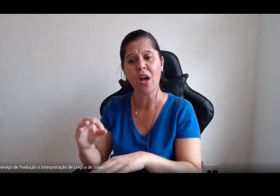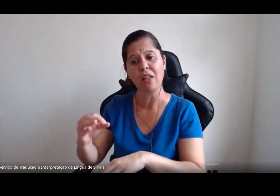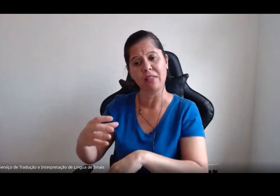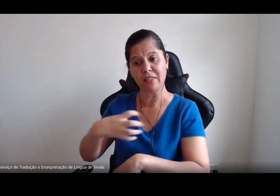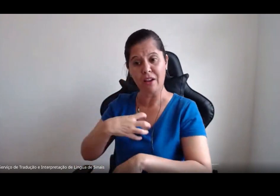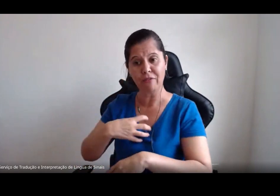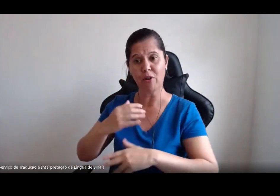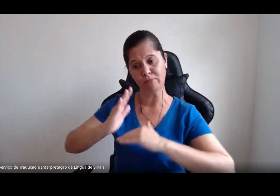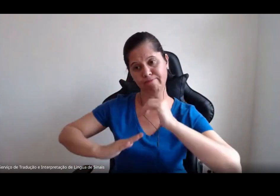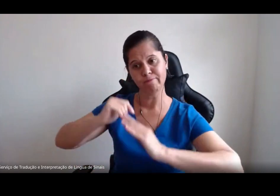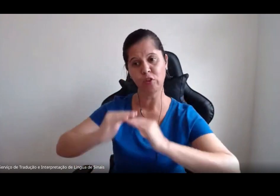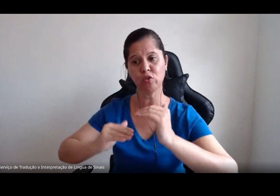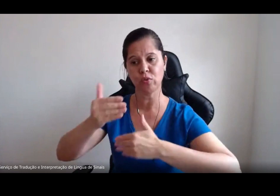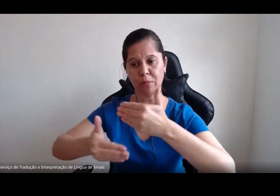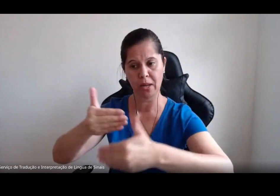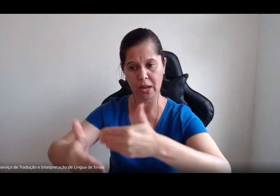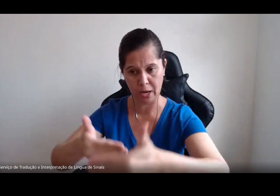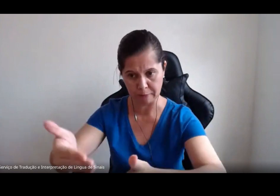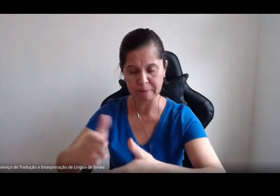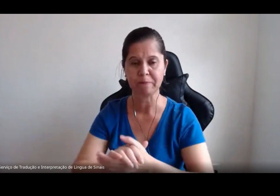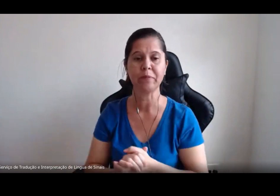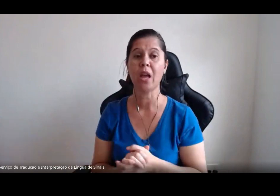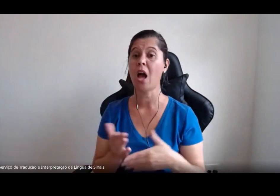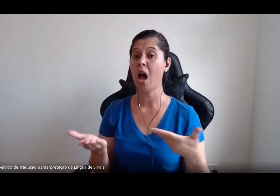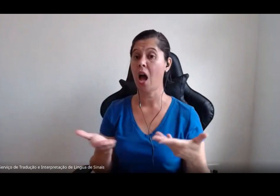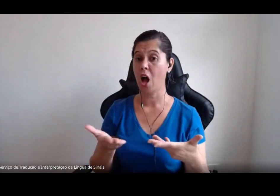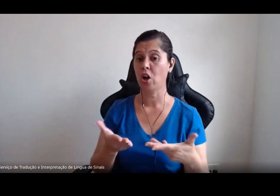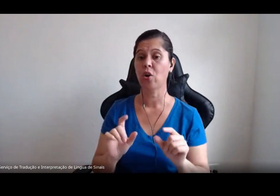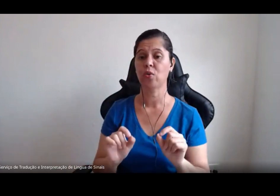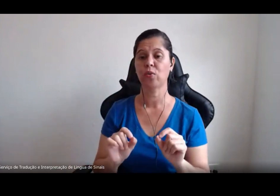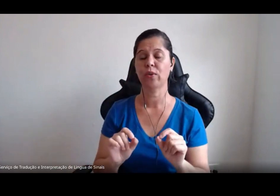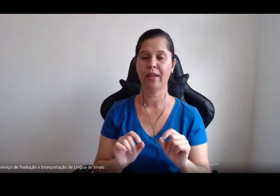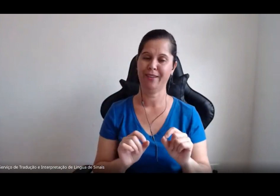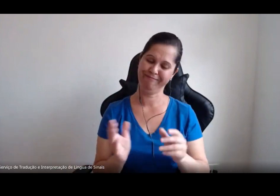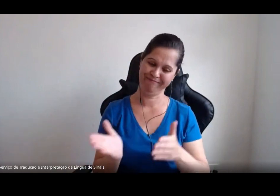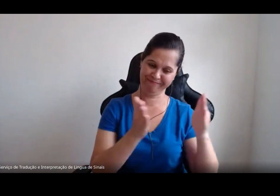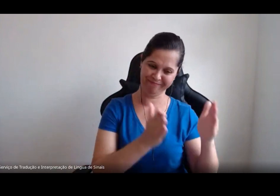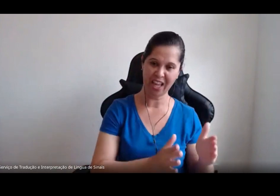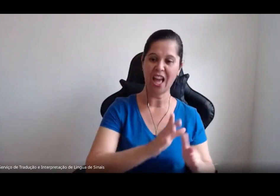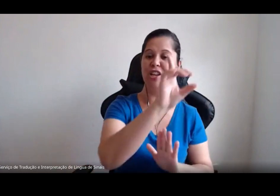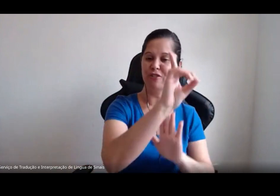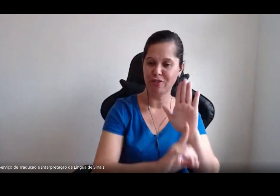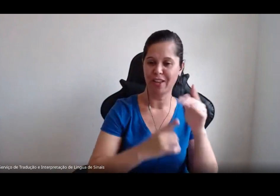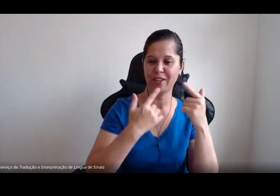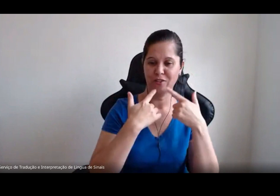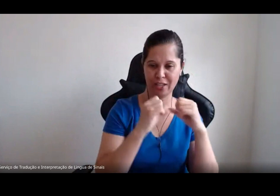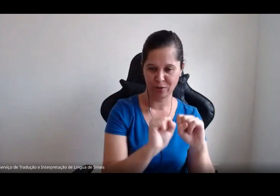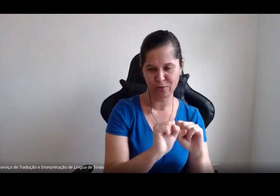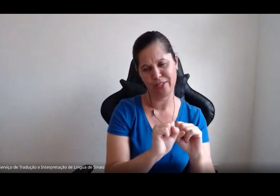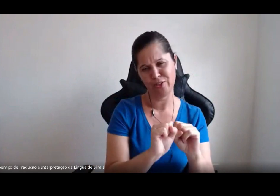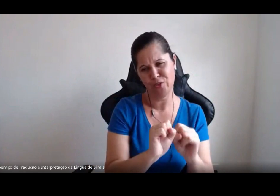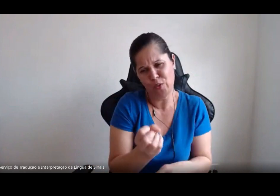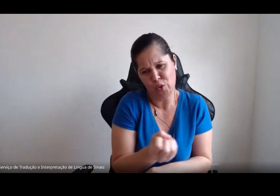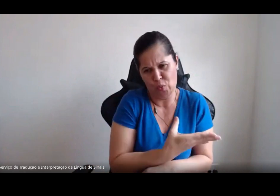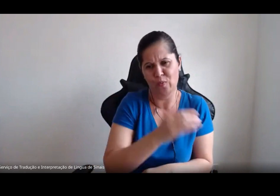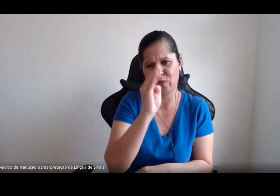tais como elas foram concebidas depois, né? Com isso, eu vou passar para falar de direitos linguísticos, porque a história dos direitos linguísticos